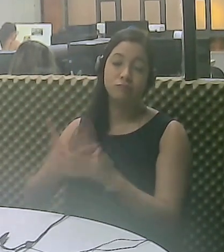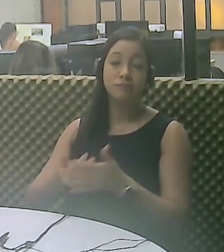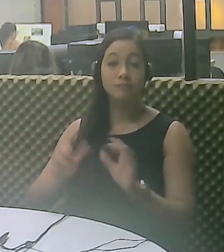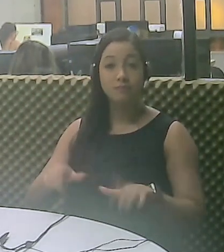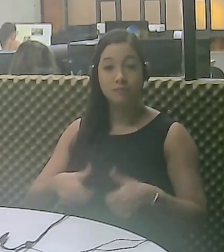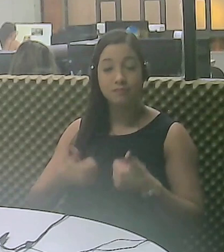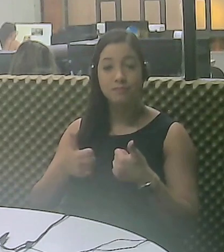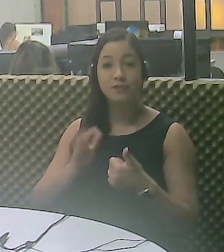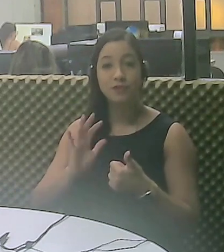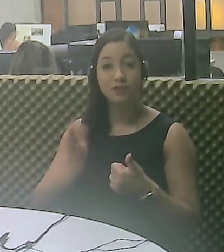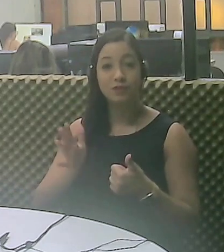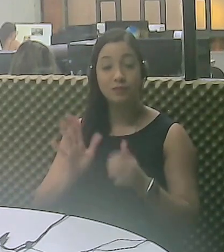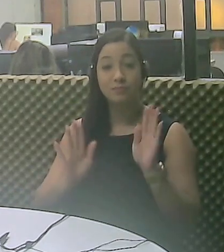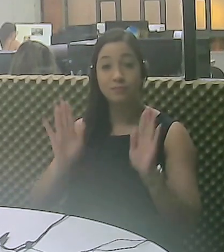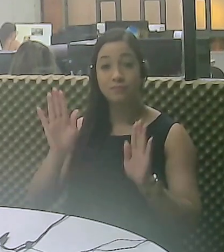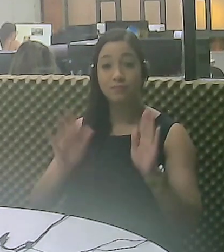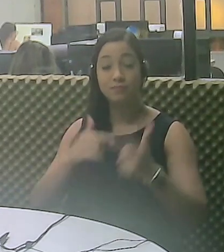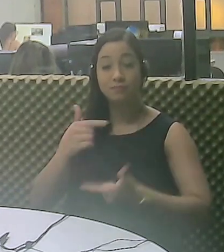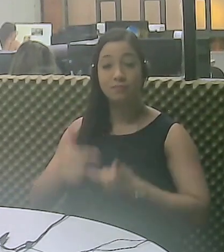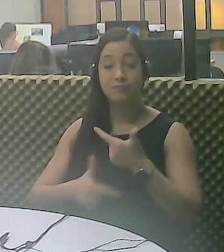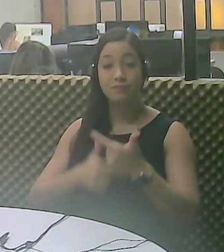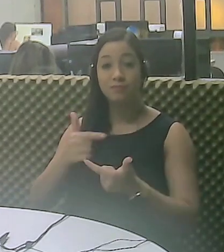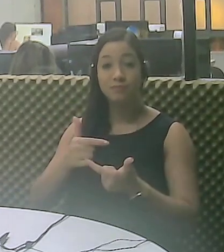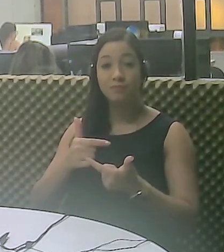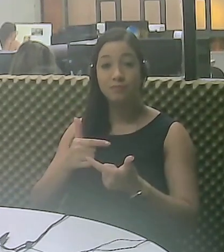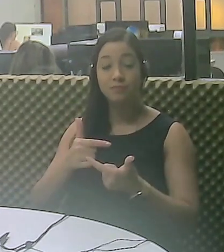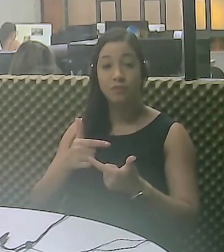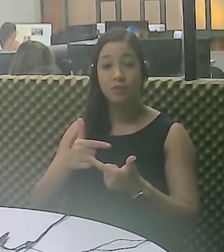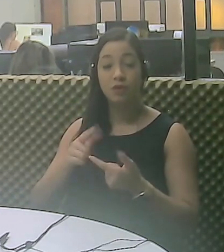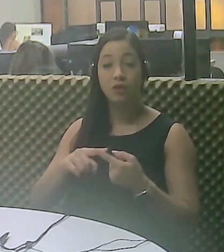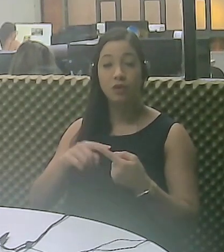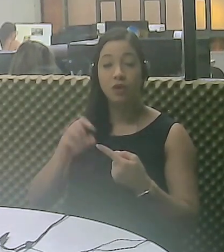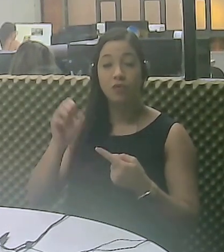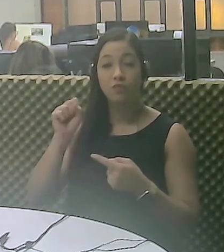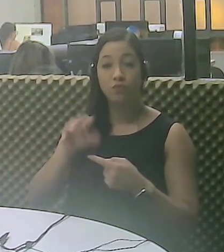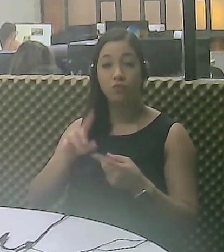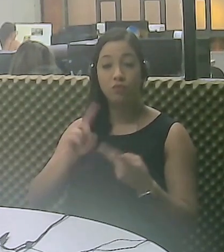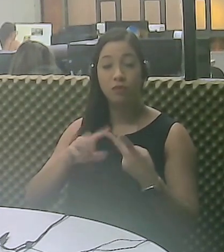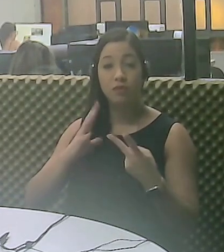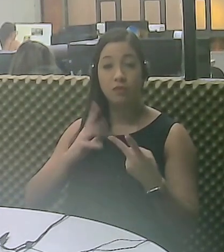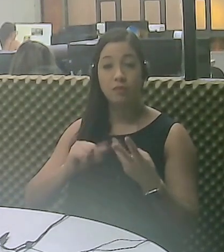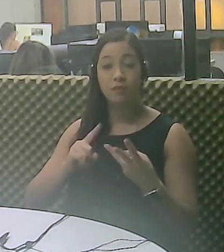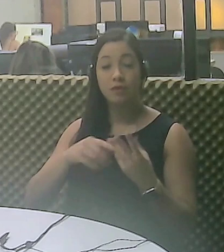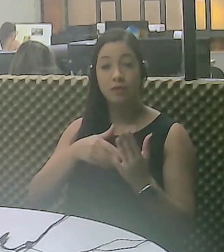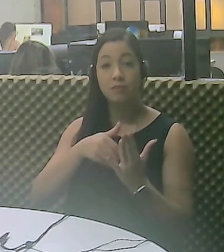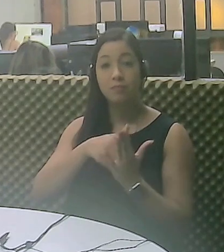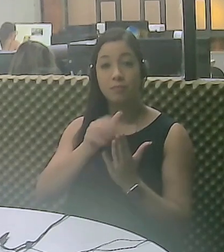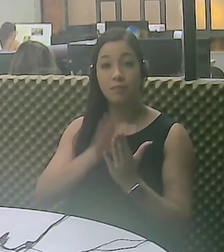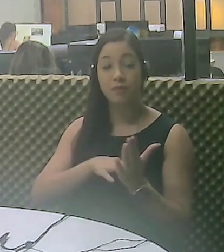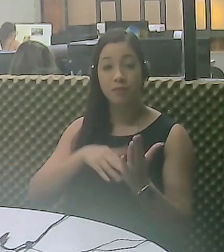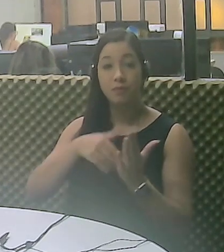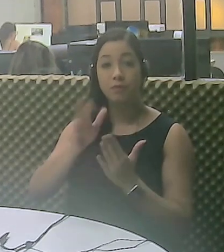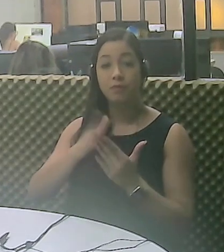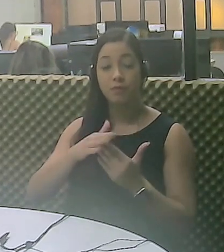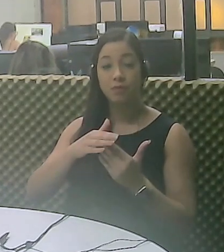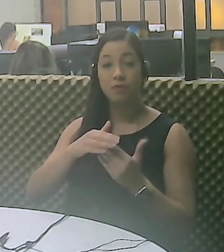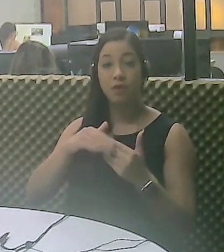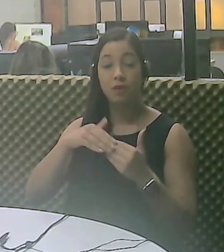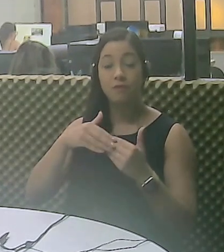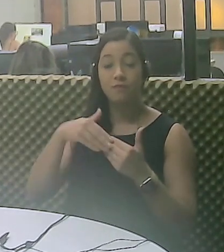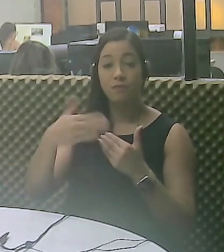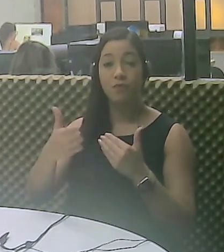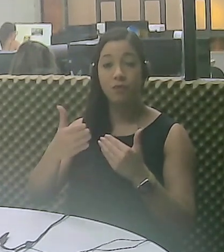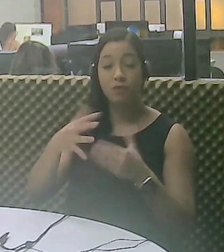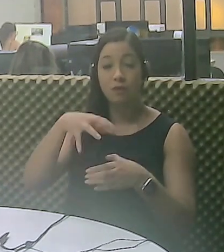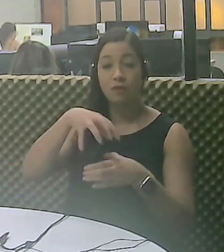A Futel já está licitando serviços de jateamento, limpeza e pintura das paredes e esquadrias na área externa